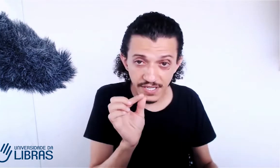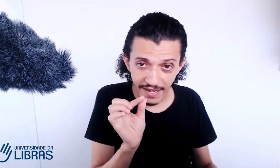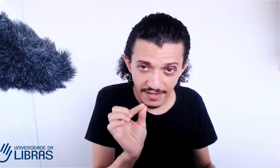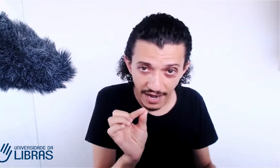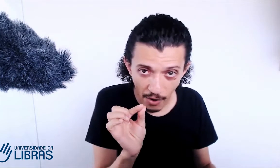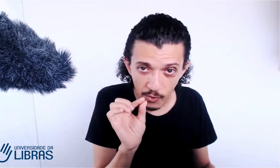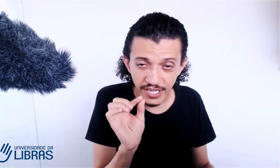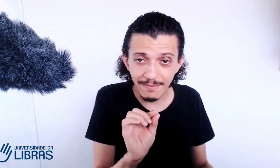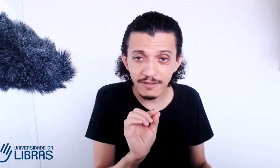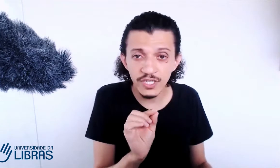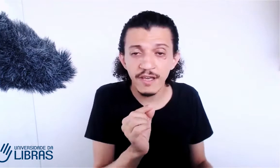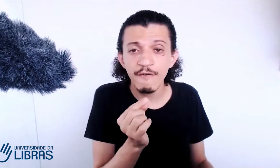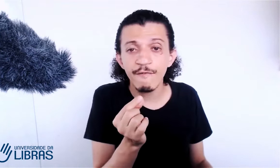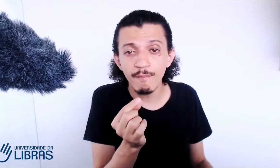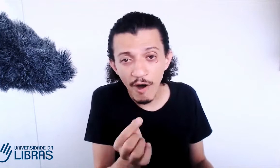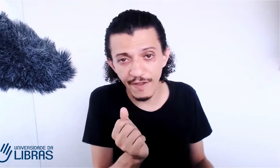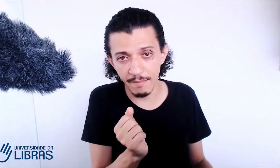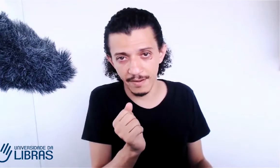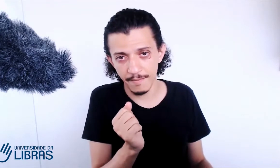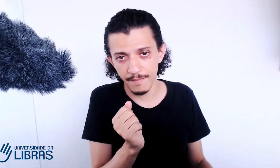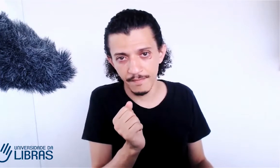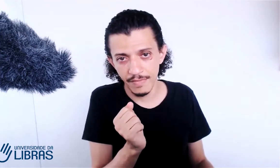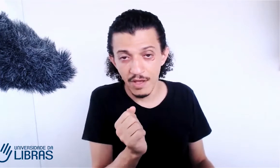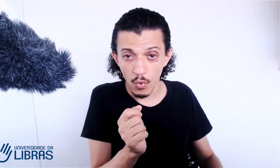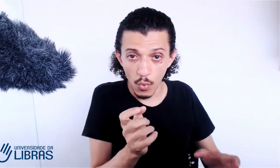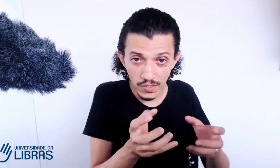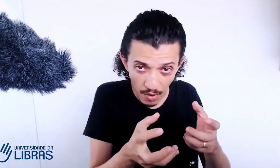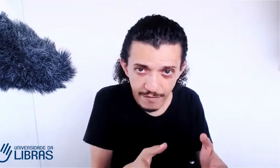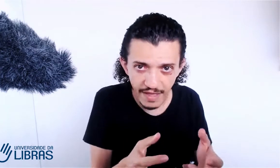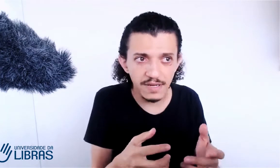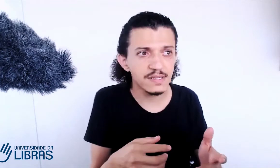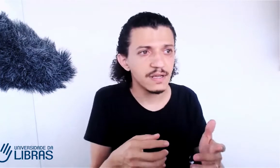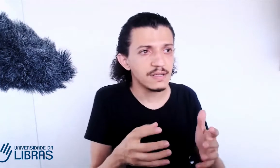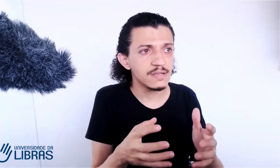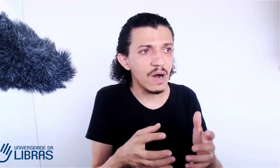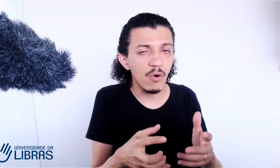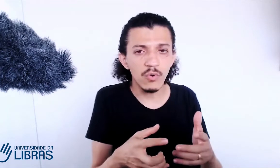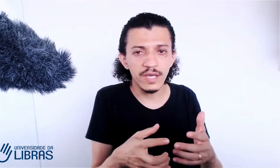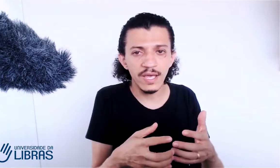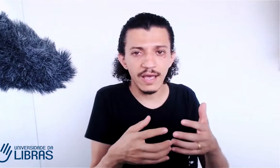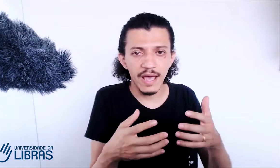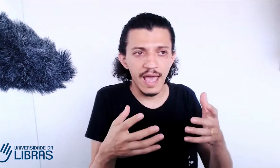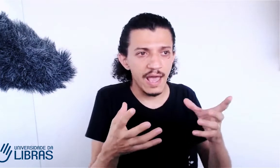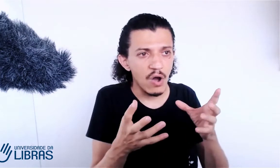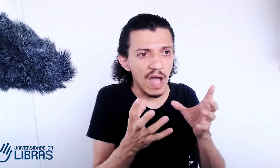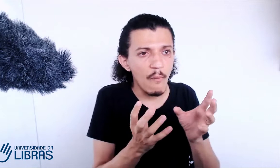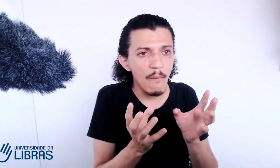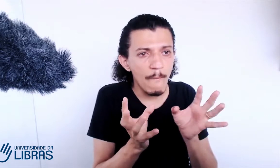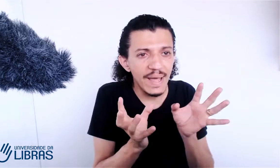vai ter algo que é chamado de morfema. Os morfemas são algo que é um